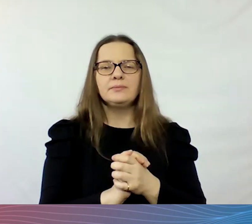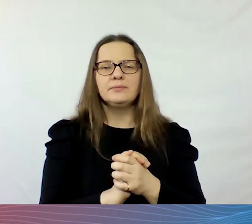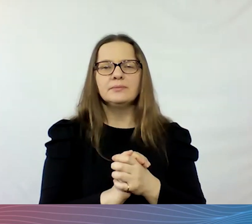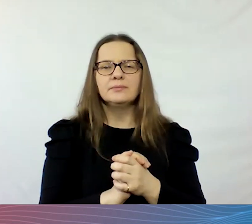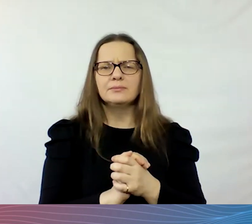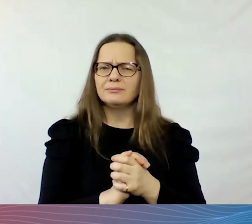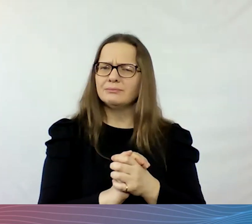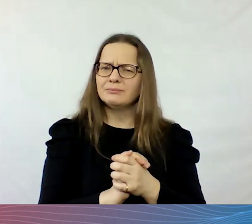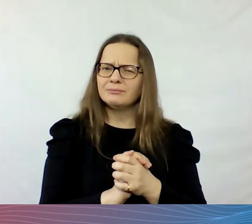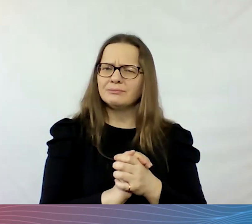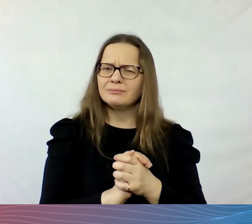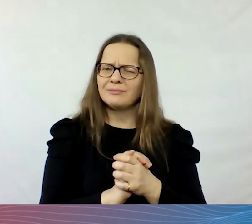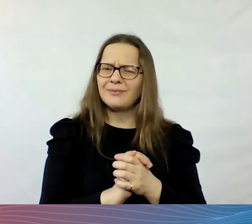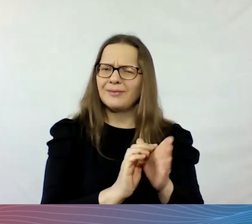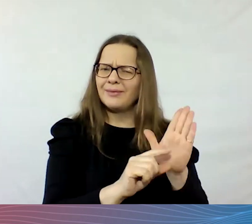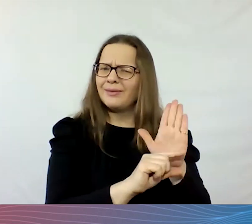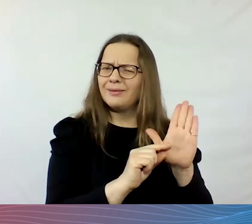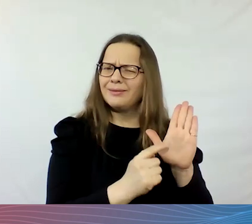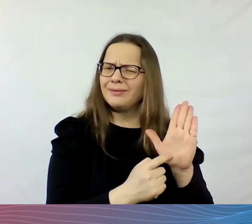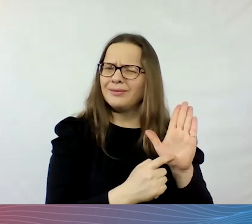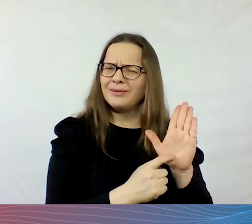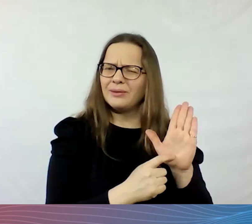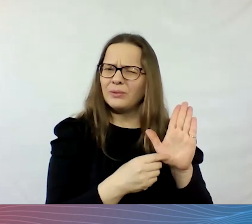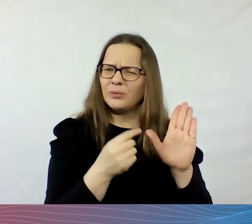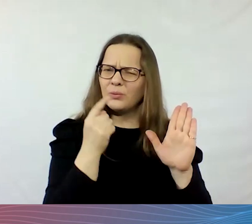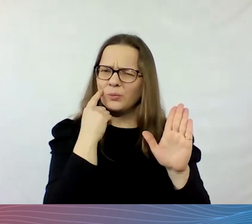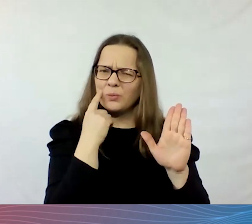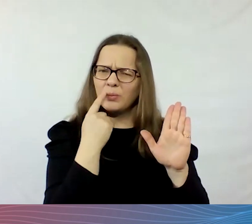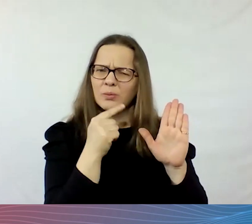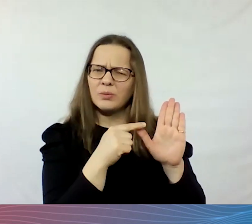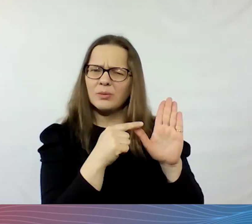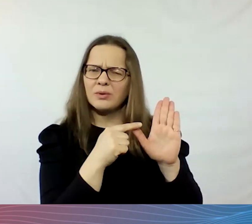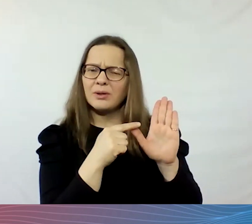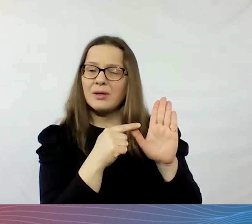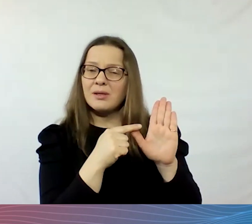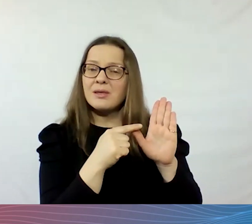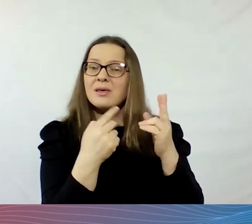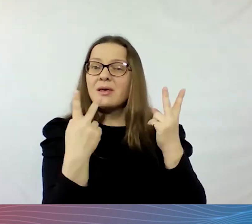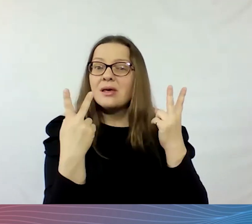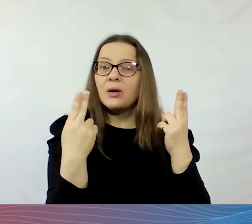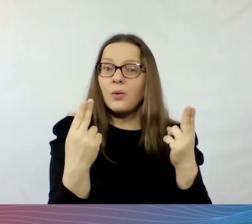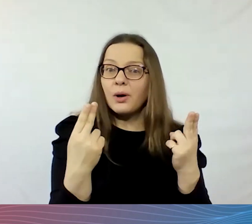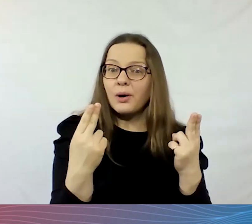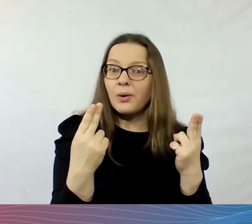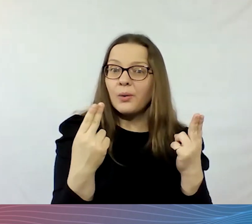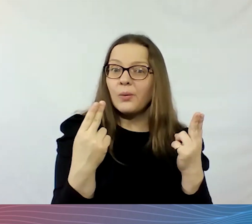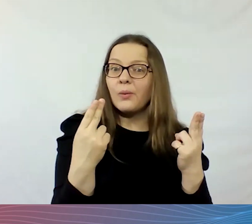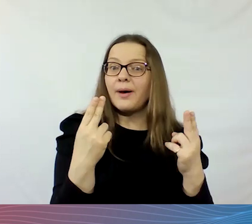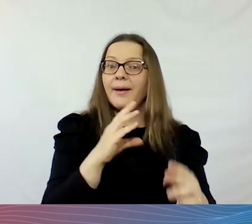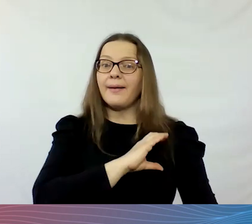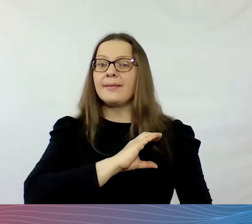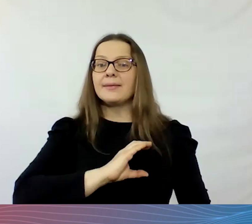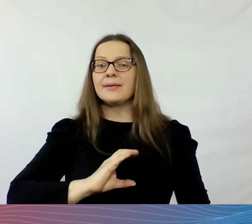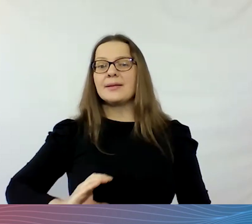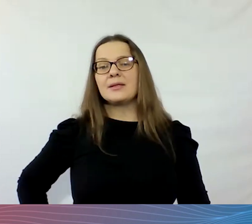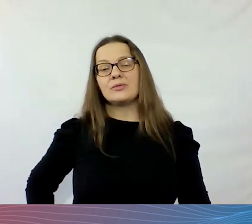Não, aqui não fala com respeito à igreja. Aqui fala, assim também é com respeito a Cristo. Então,